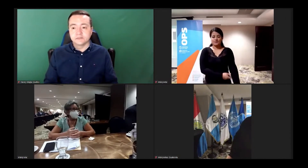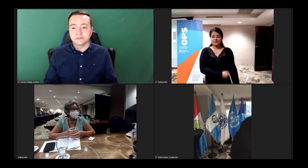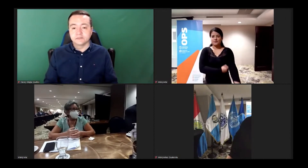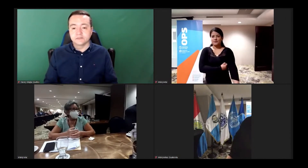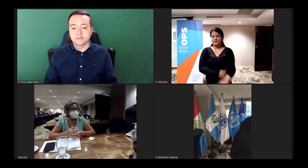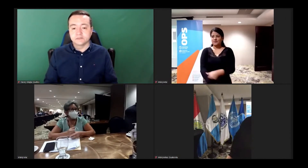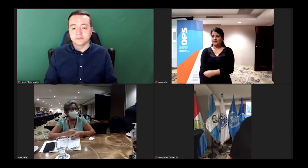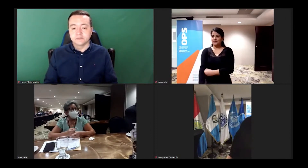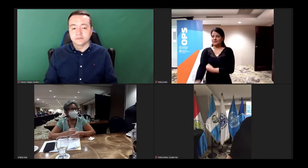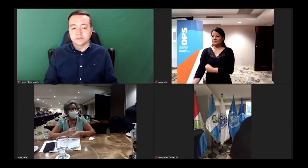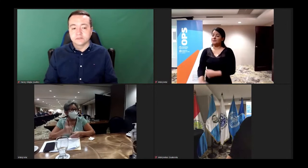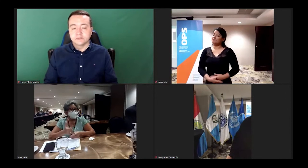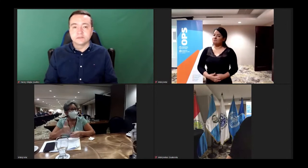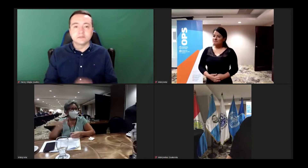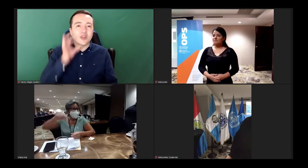Gracias.